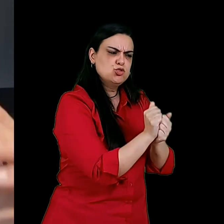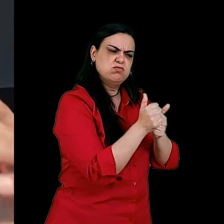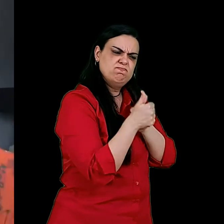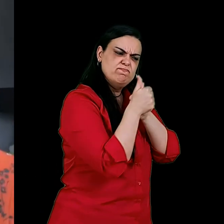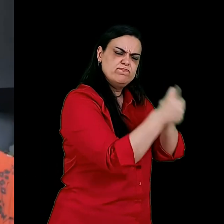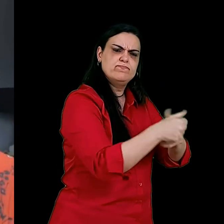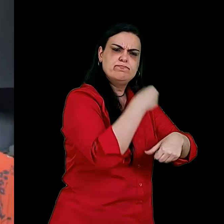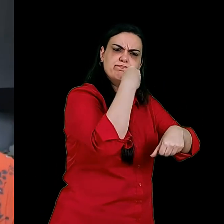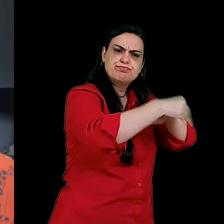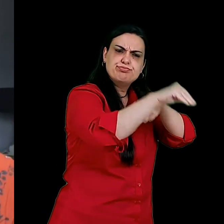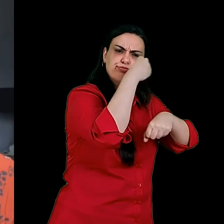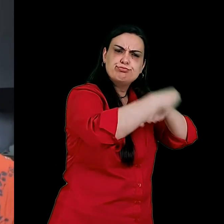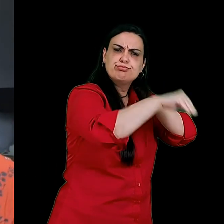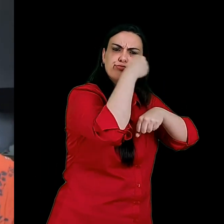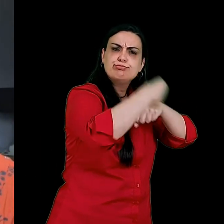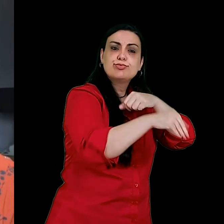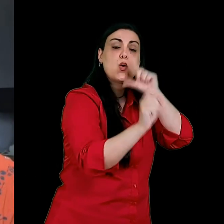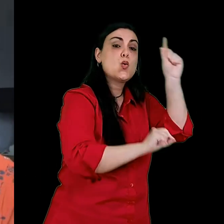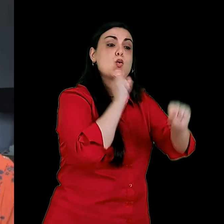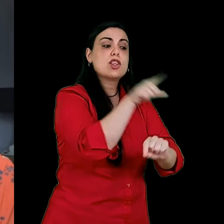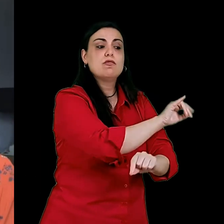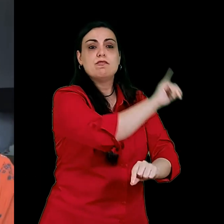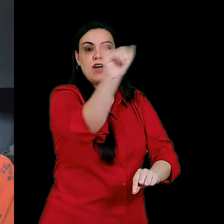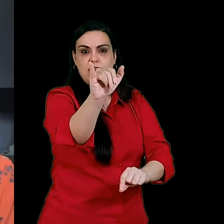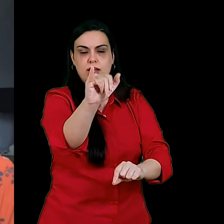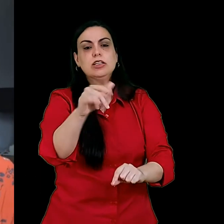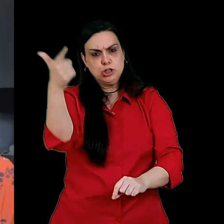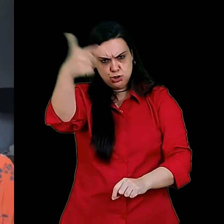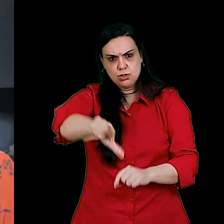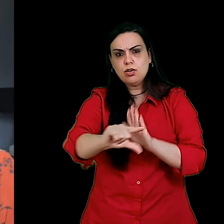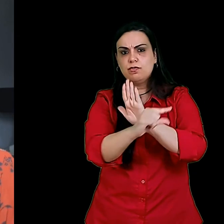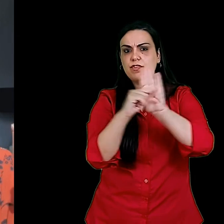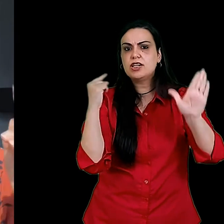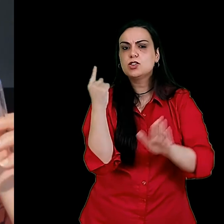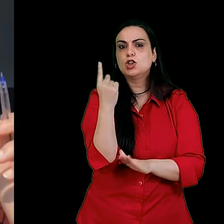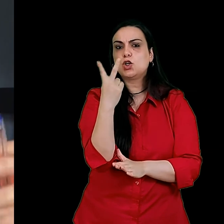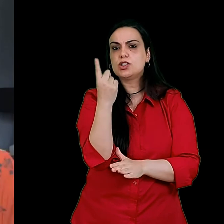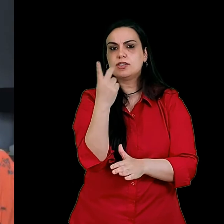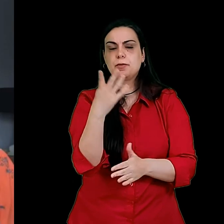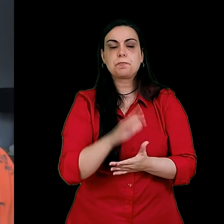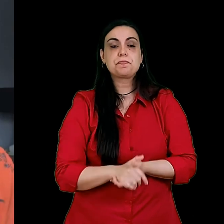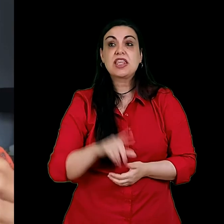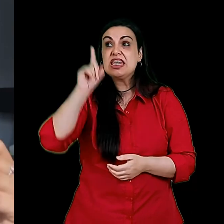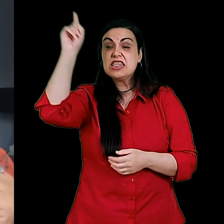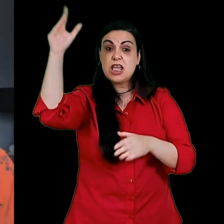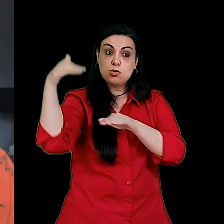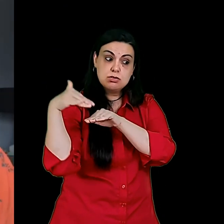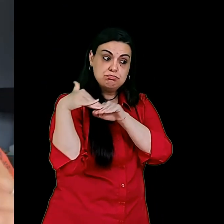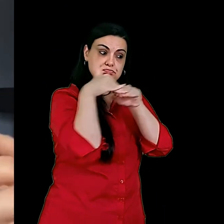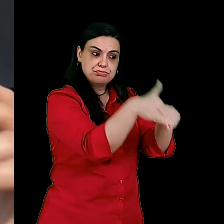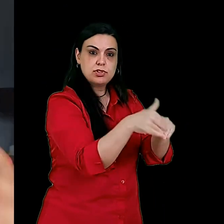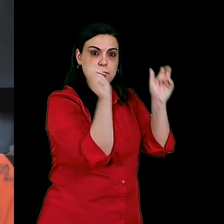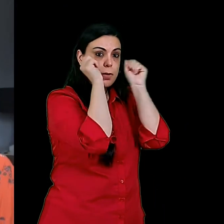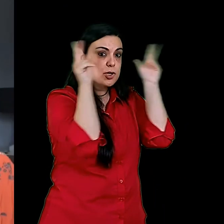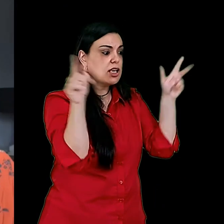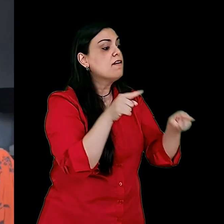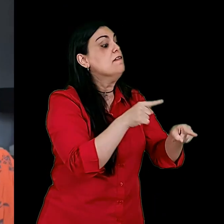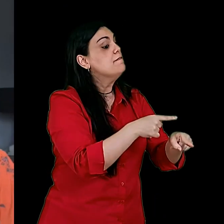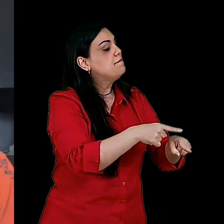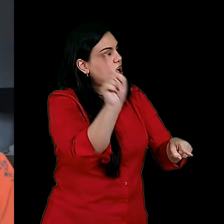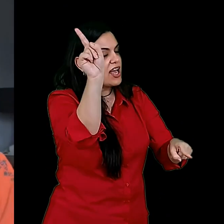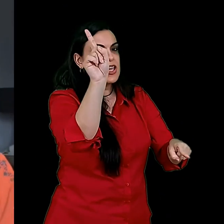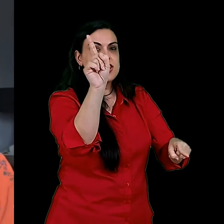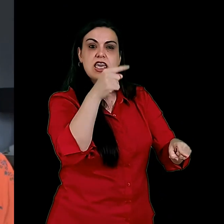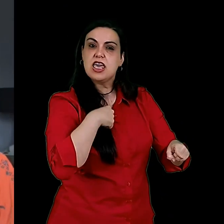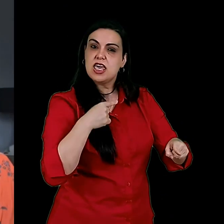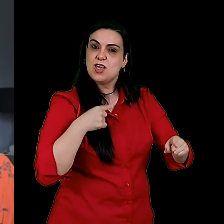e te ensinarei o que dirás. Vou repetir, tá? O verso 12. Disse o Senhor a Moisés: portanto vai,